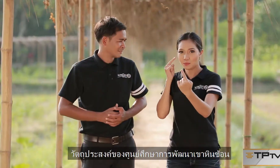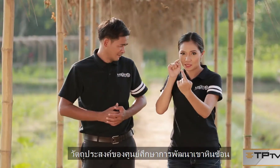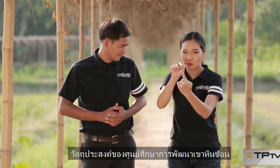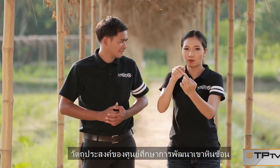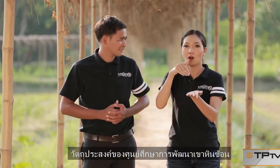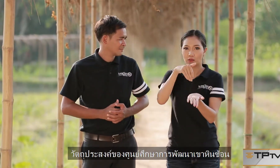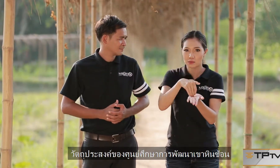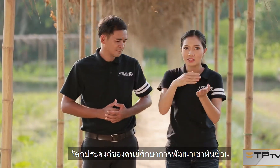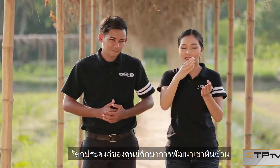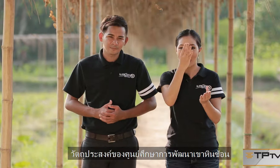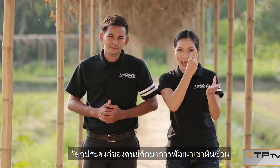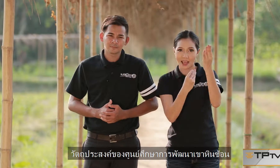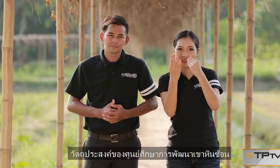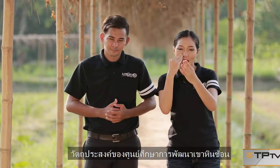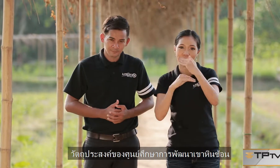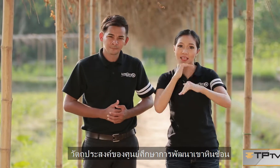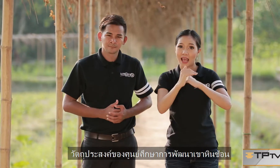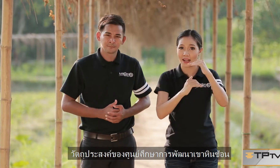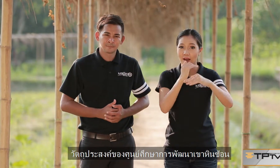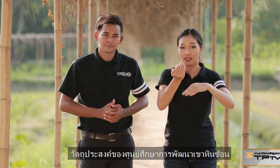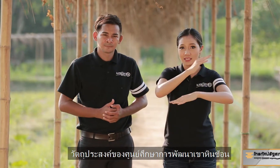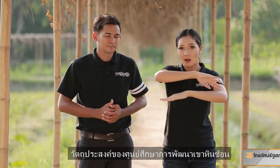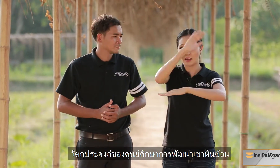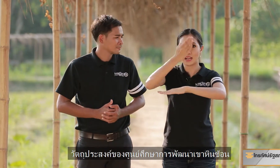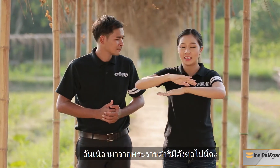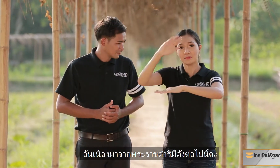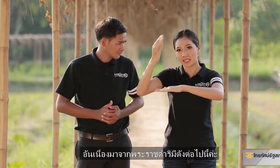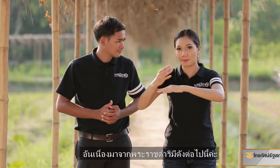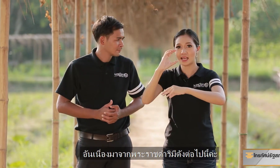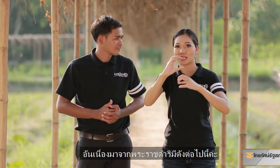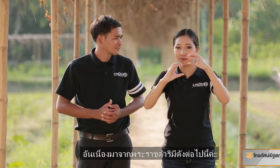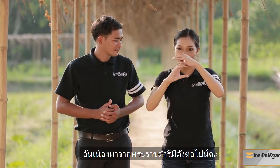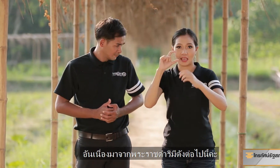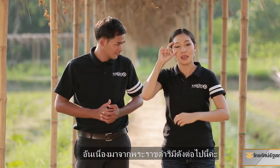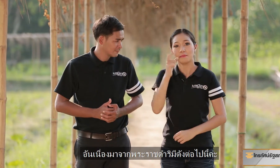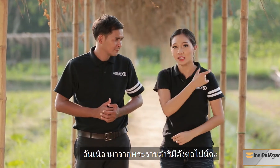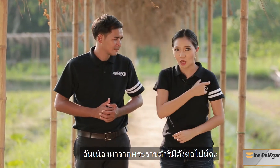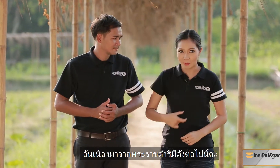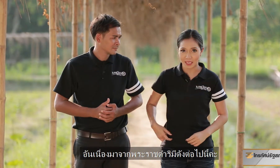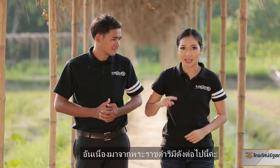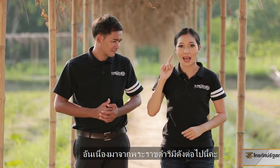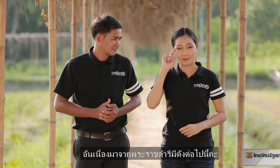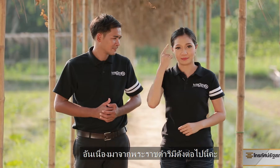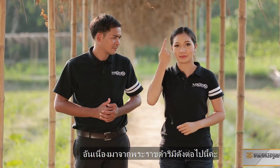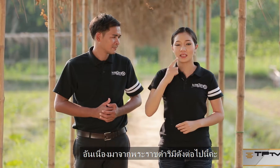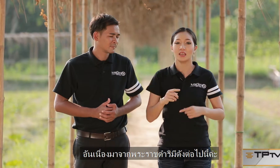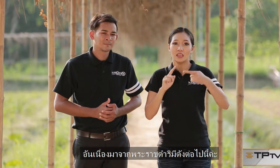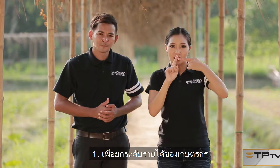ัตถุประสงค์ของศูนย์ศึกษาการพัฒนาเขาหินซ้อนอันเนื่องมาจากพระราชดำริมีดังต่อไปนี้ค่ะ